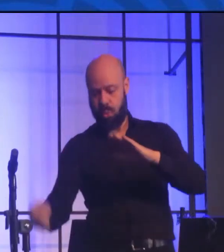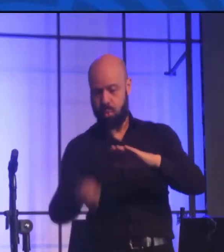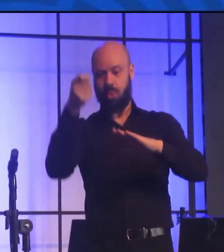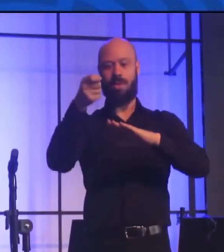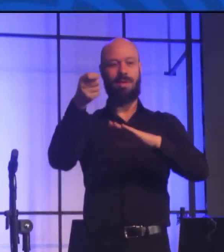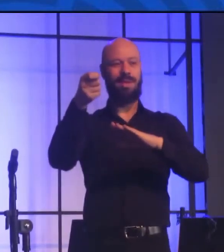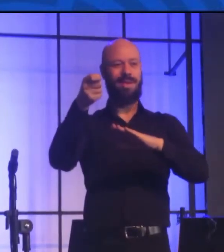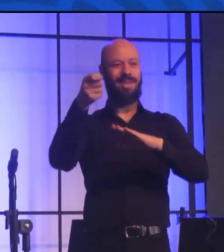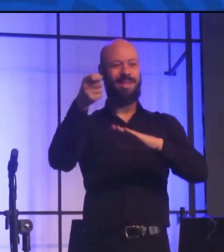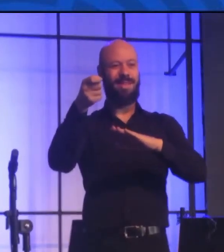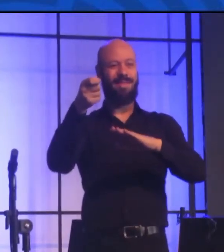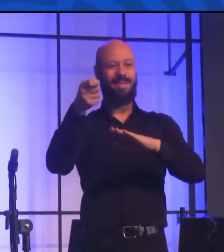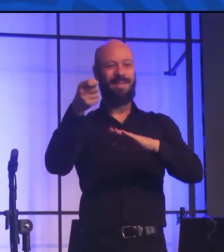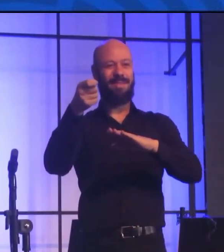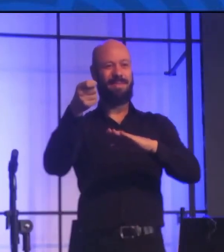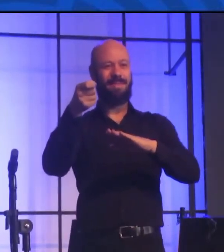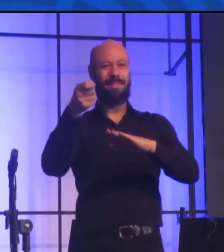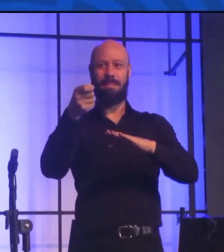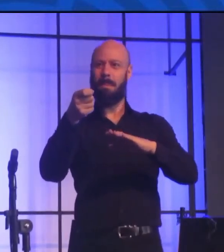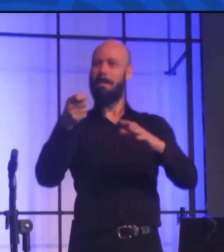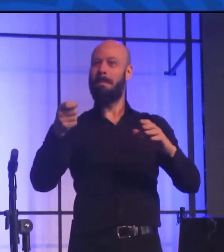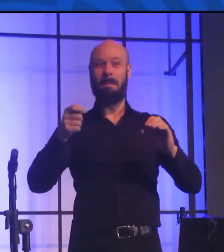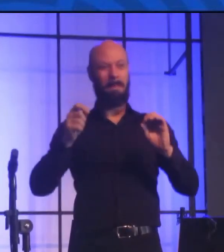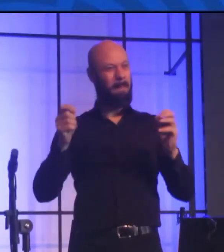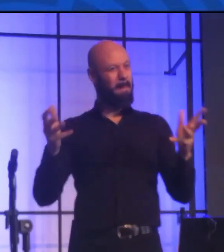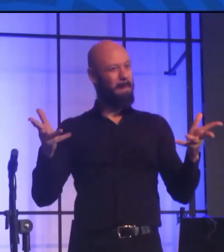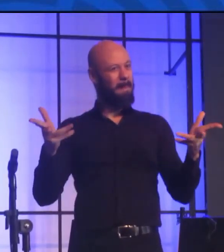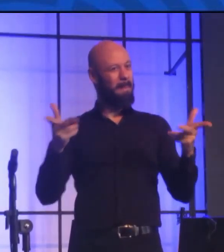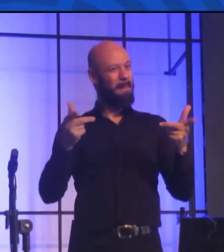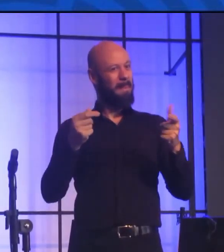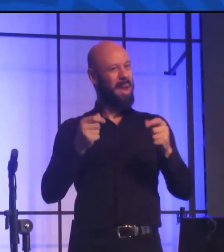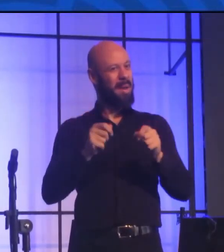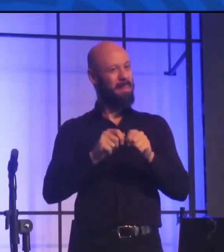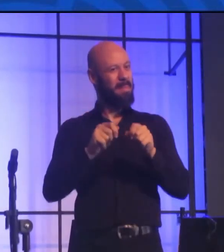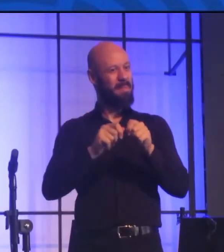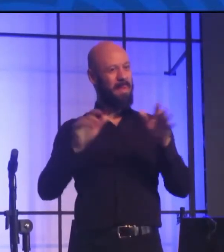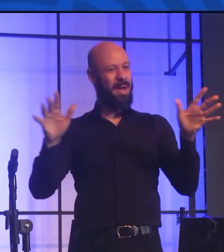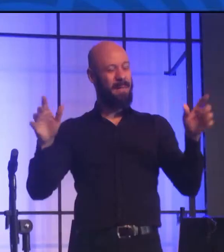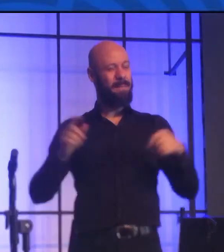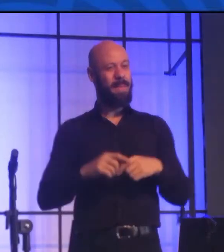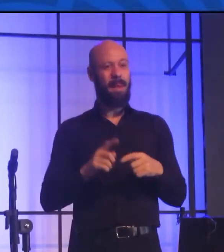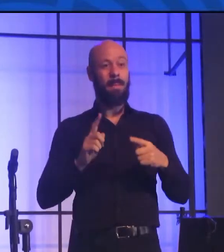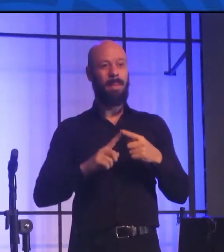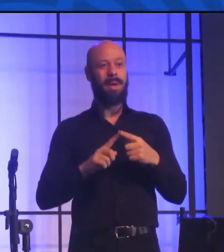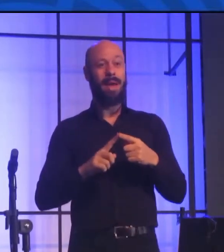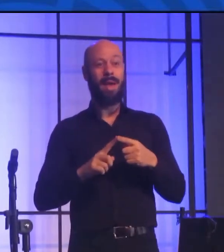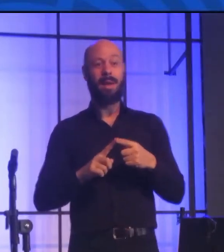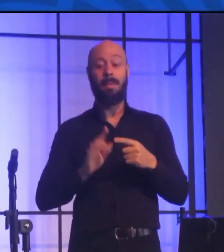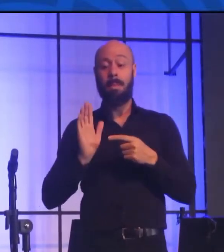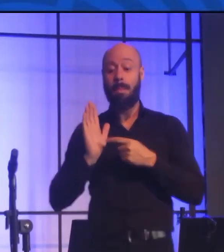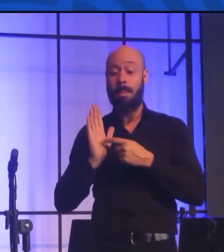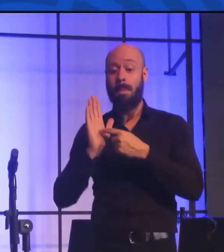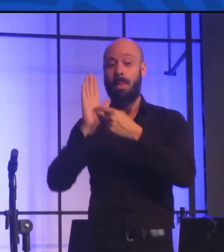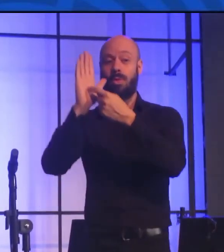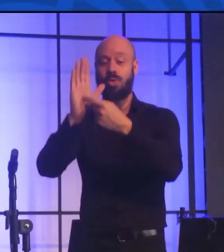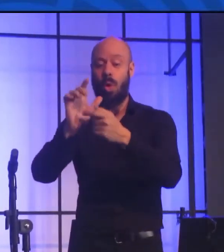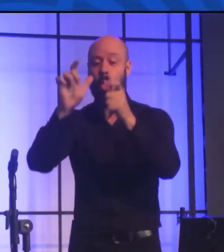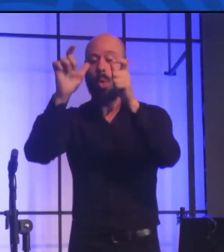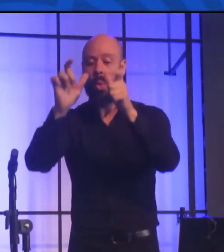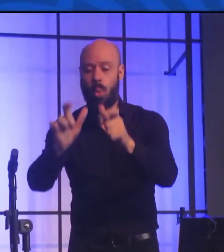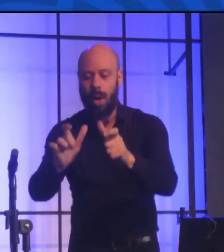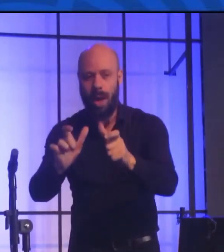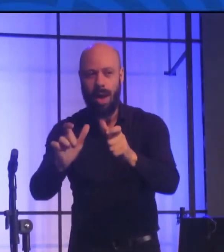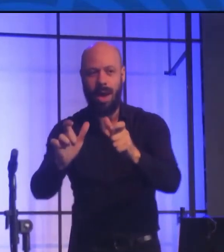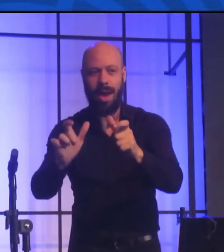machado flutuasse. Quando ele mostrou o lugar onde caiu, o milagre